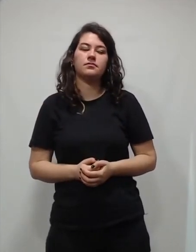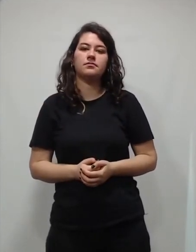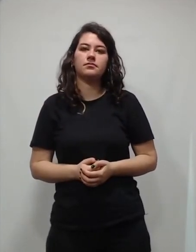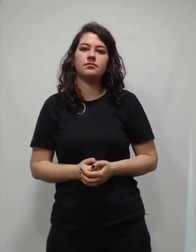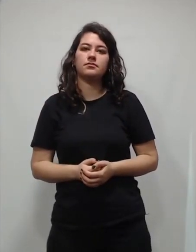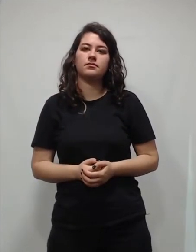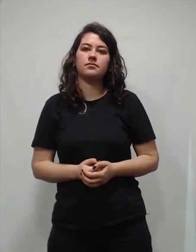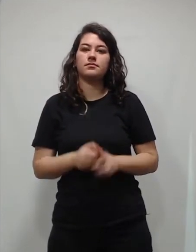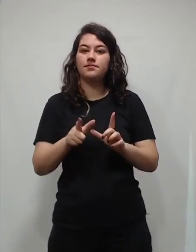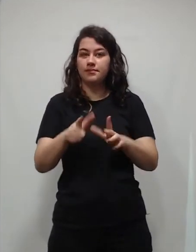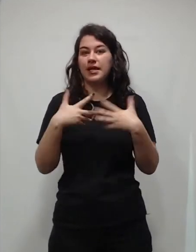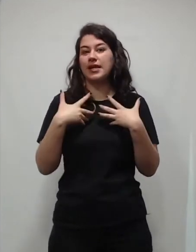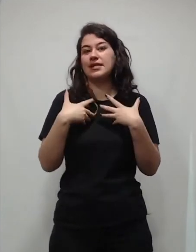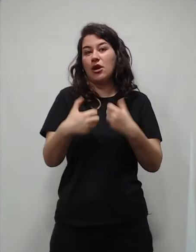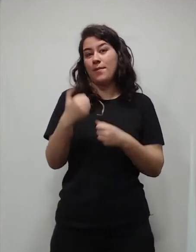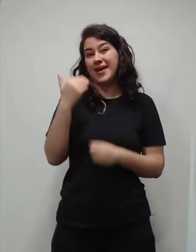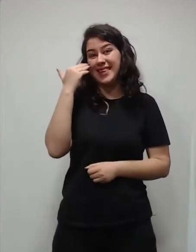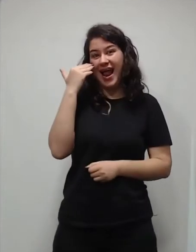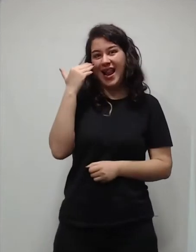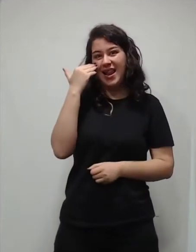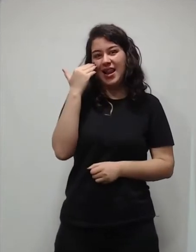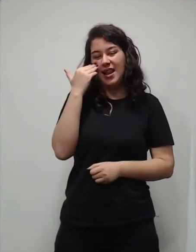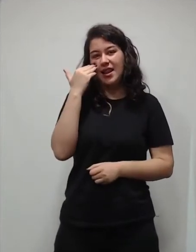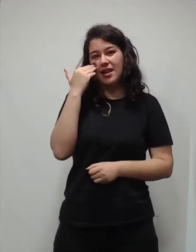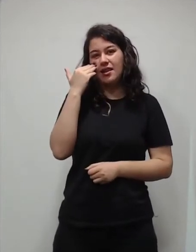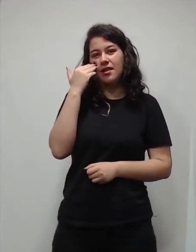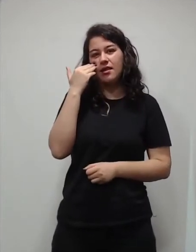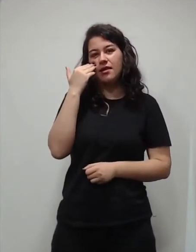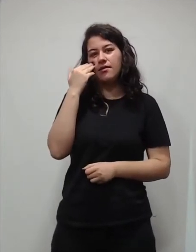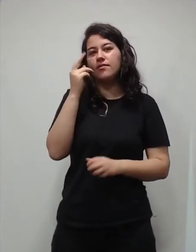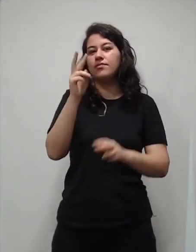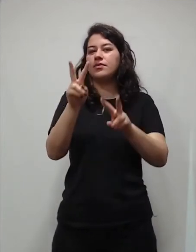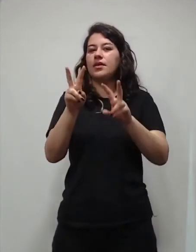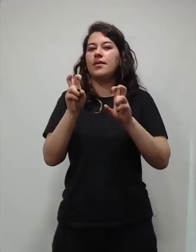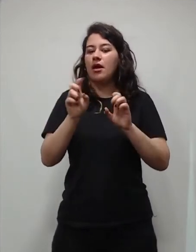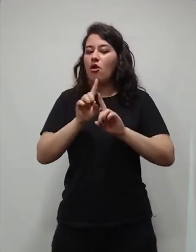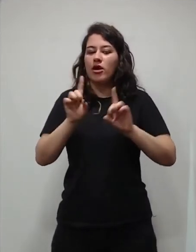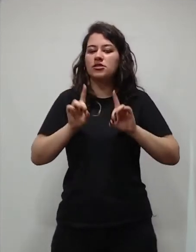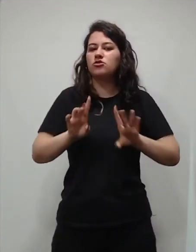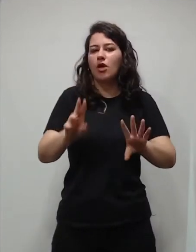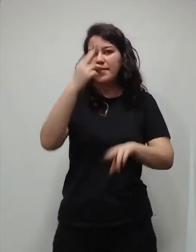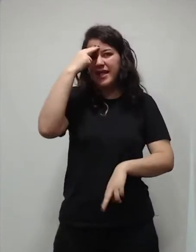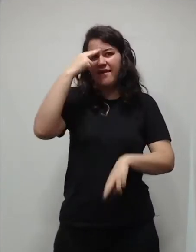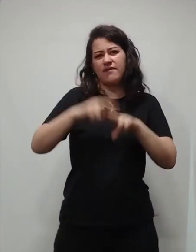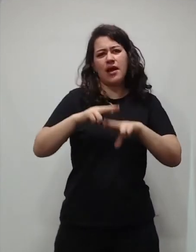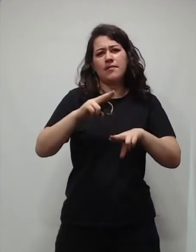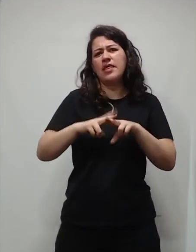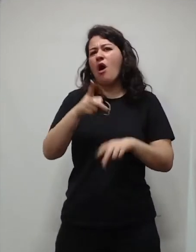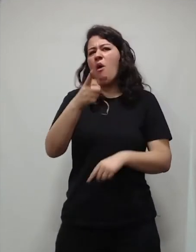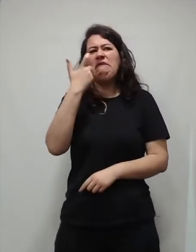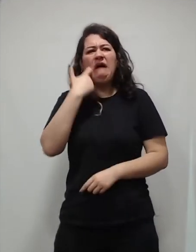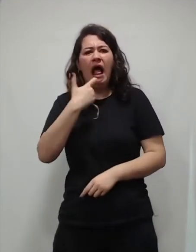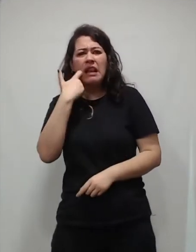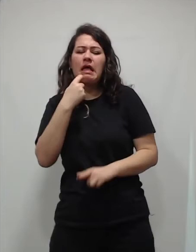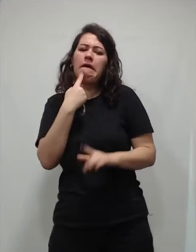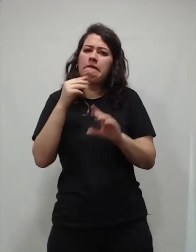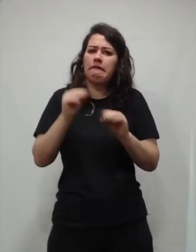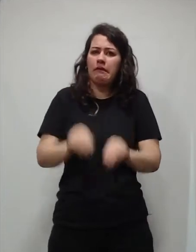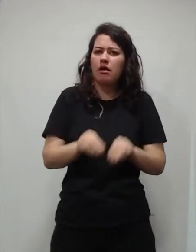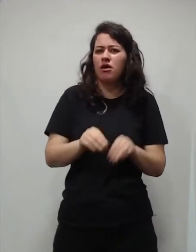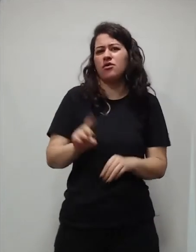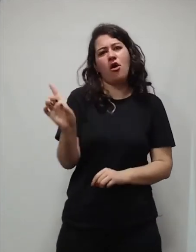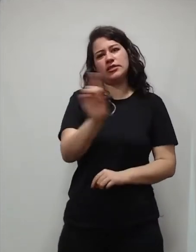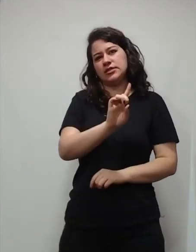Esta noción de salud mental tiene que ver con trascender la noción de enfermedad, de carencia, de